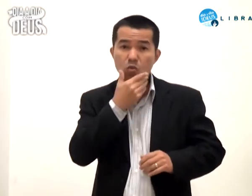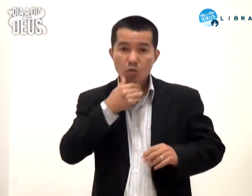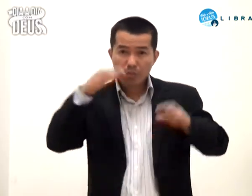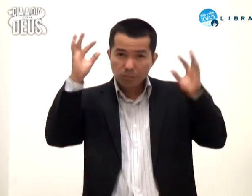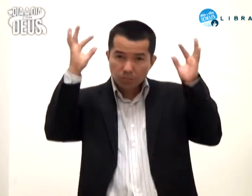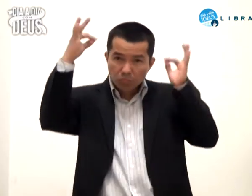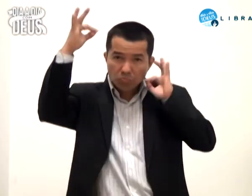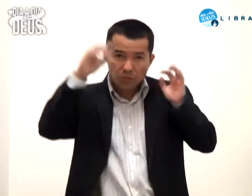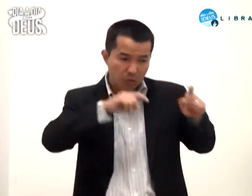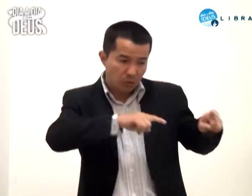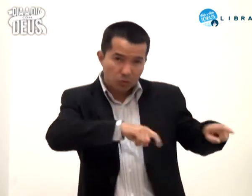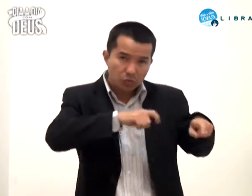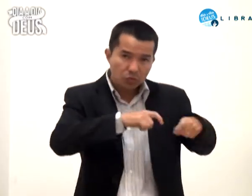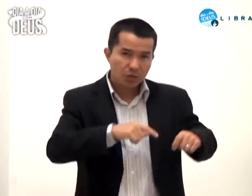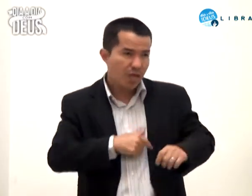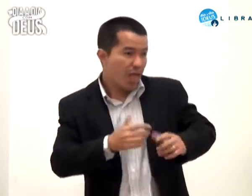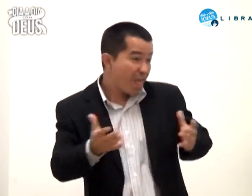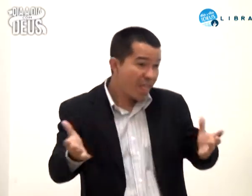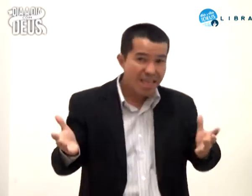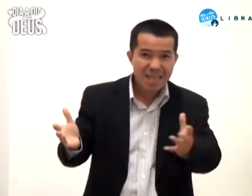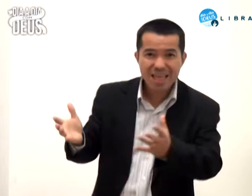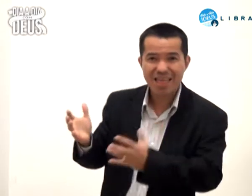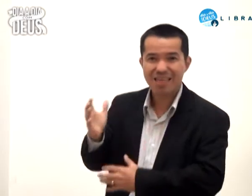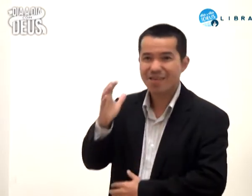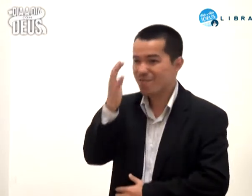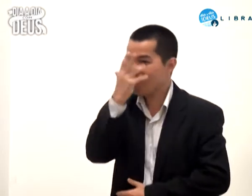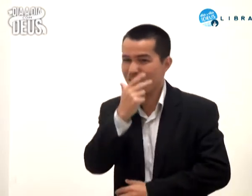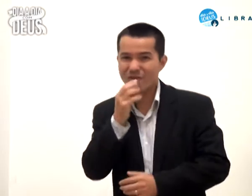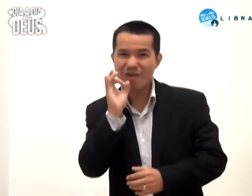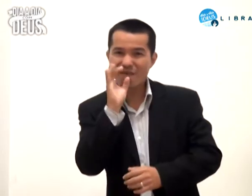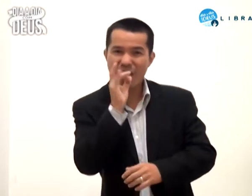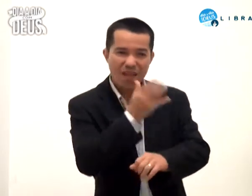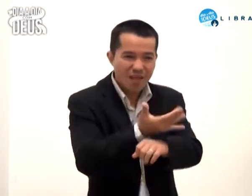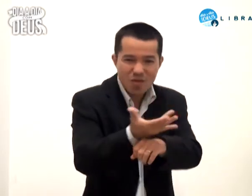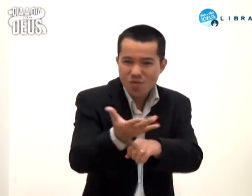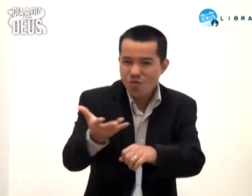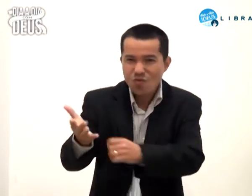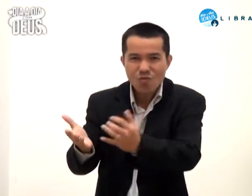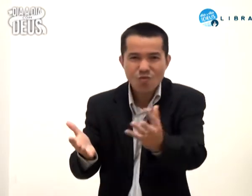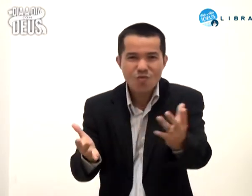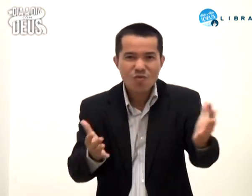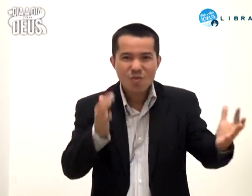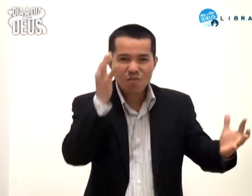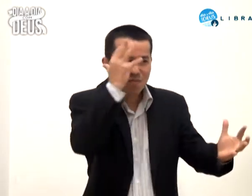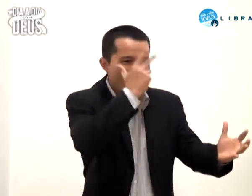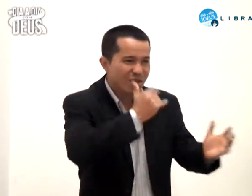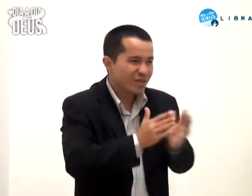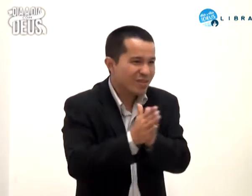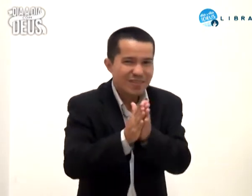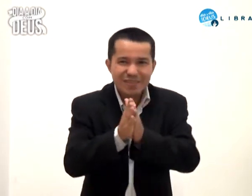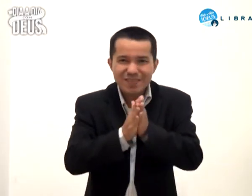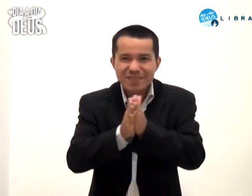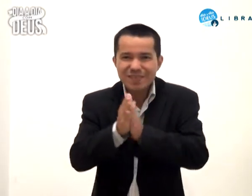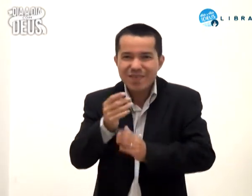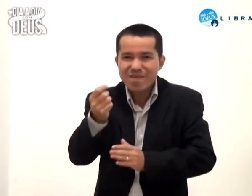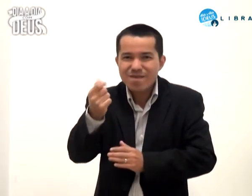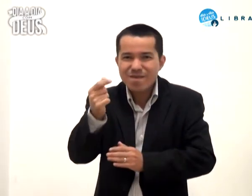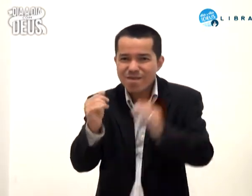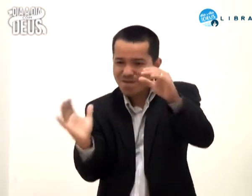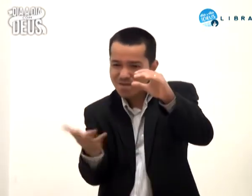nossa fazenda. Está tudo bem, está tudo maravilhoso, está tudo acontecendo, está tudo verdinho, bonitinho, não é? De repente